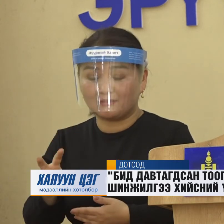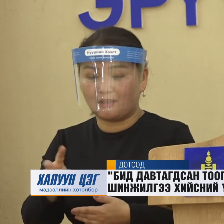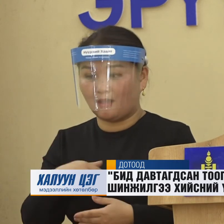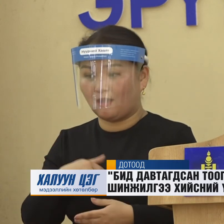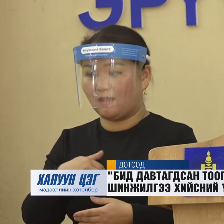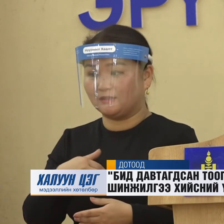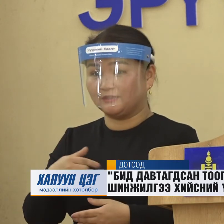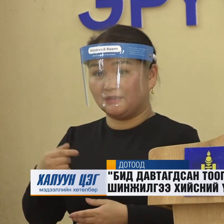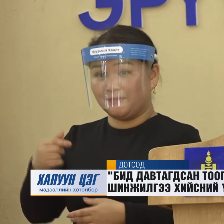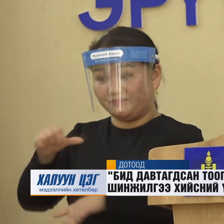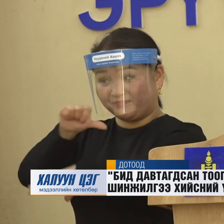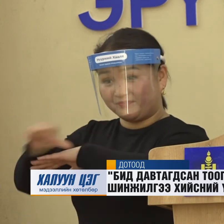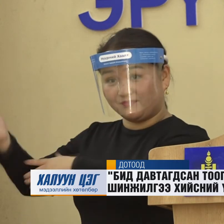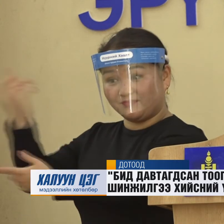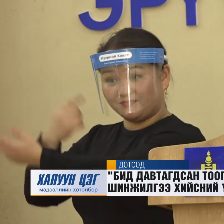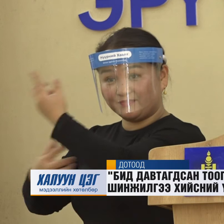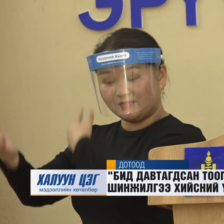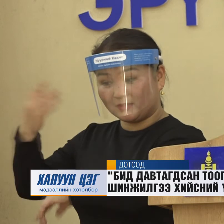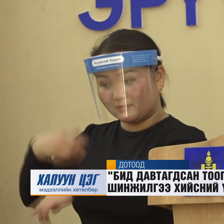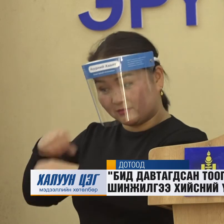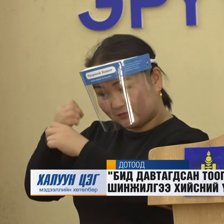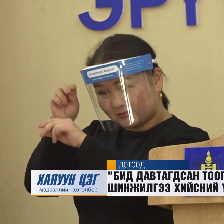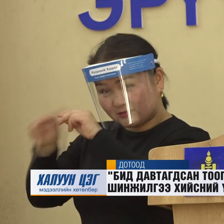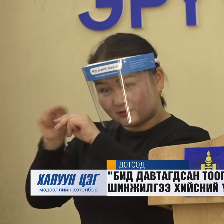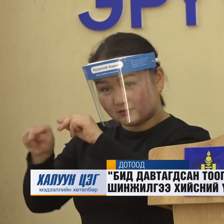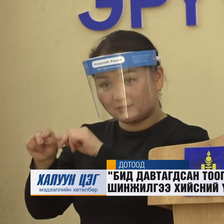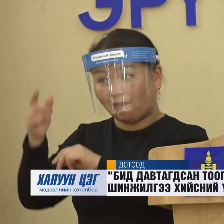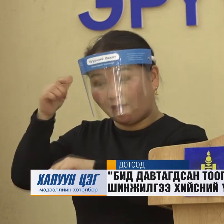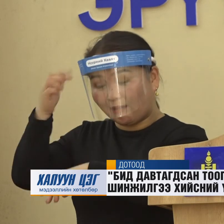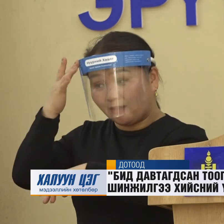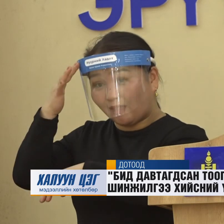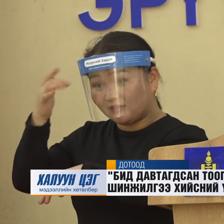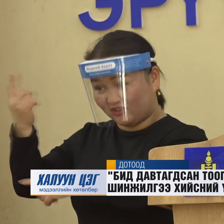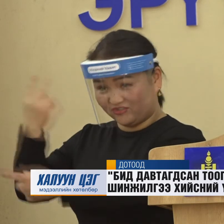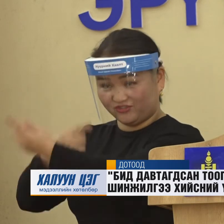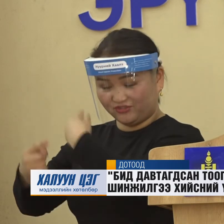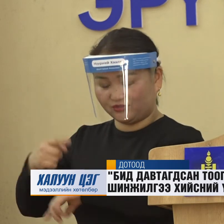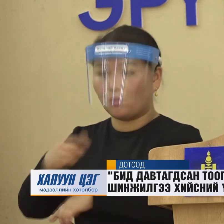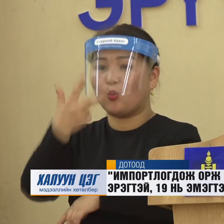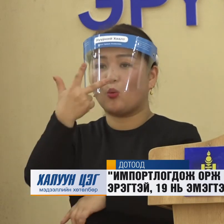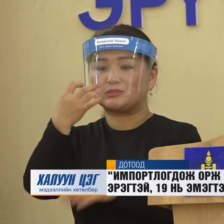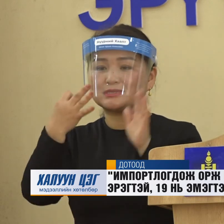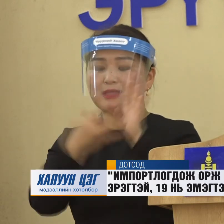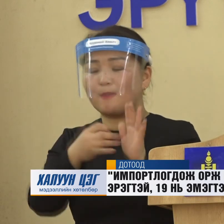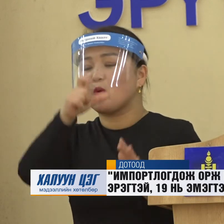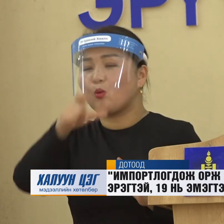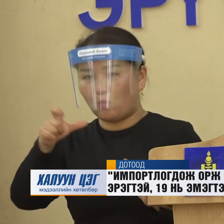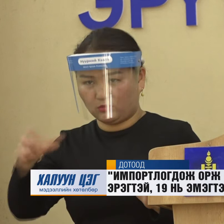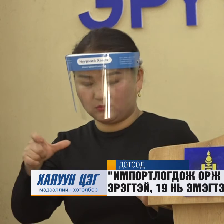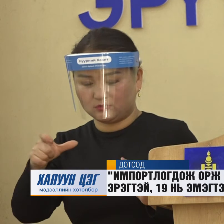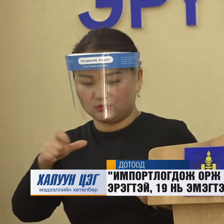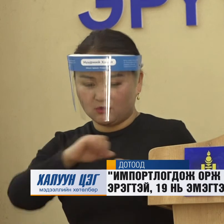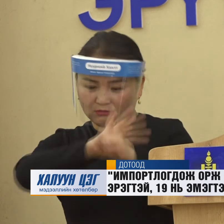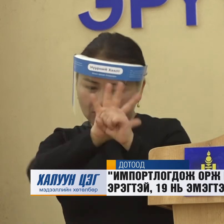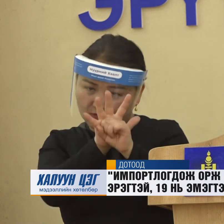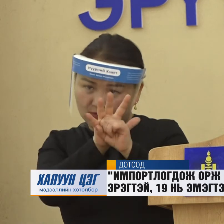ирсэн хүмүүсээс авсан шинжилгээс 38 хүнийг гаргасан. За бид бол томоогийн тандлын